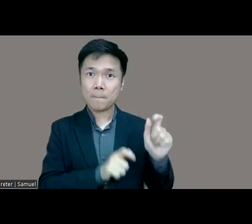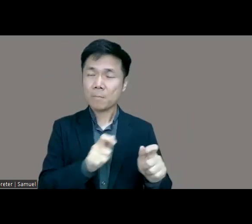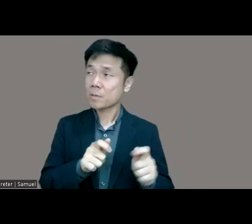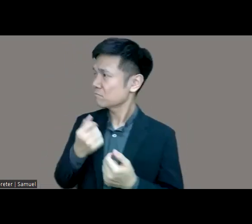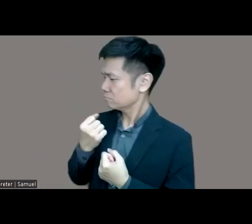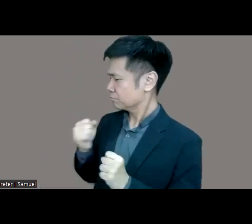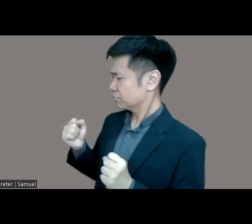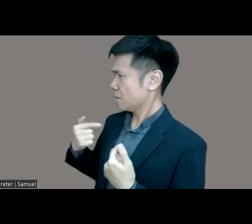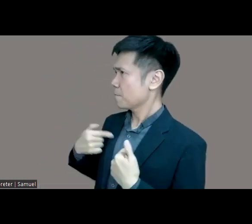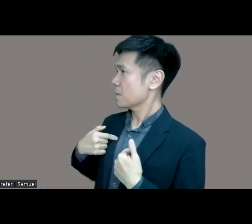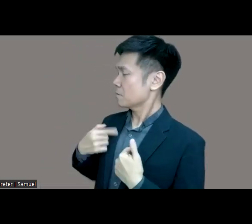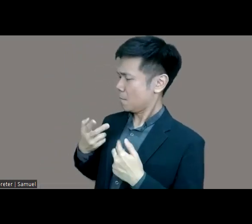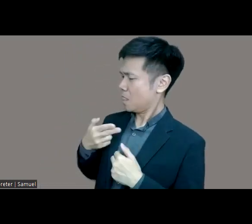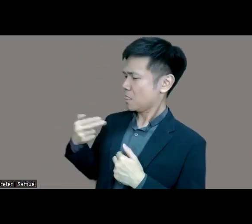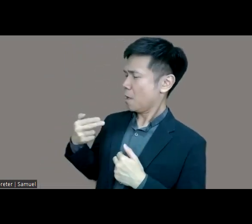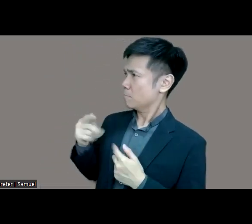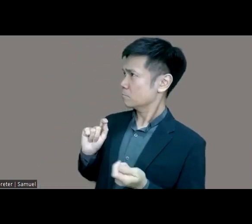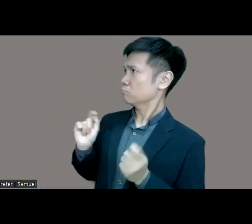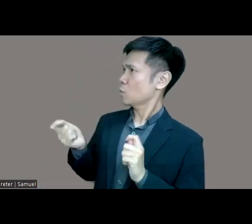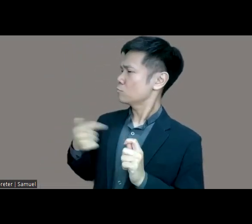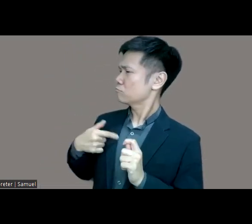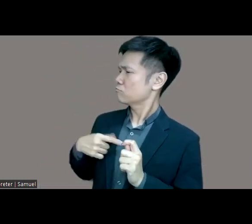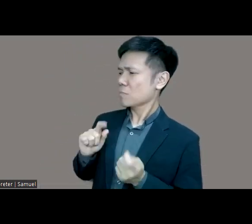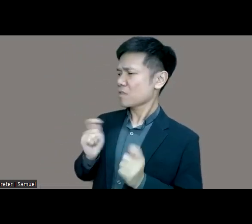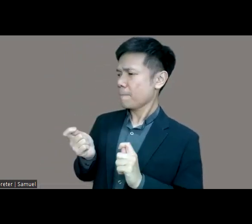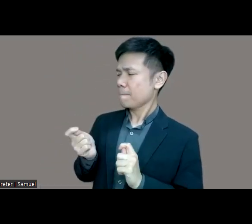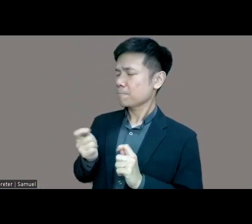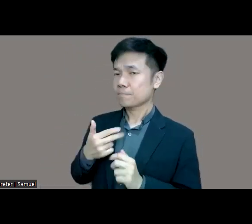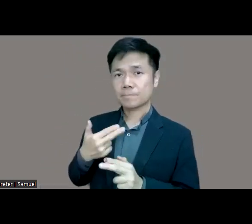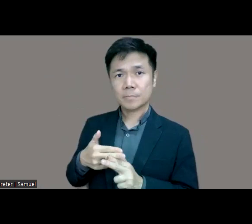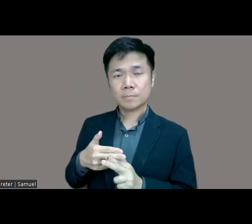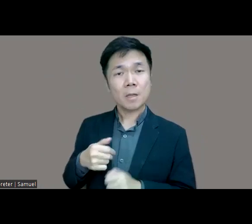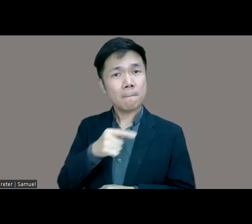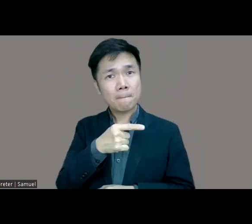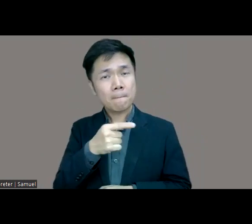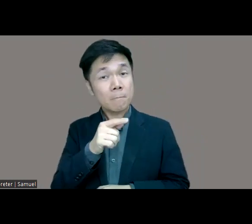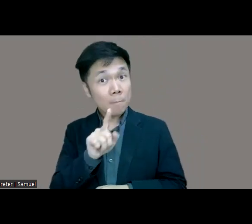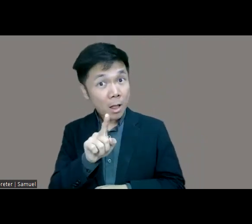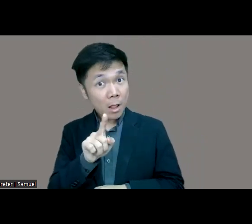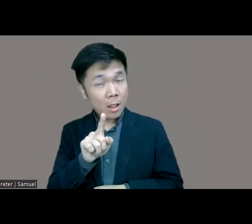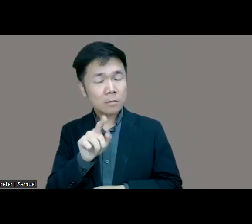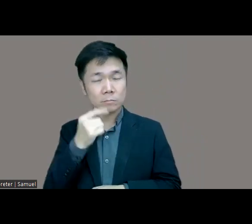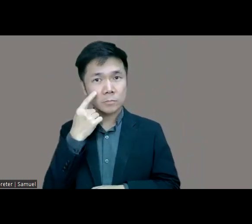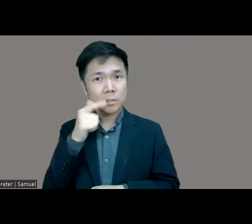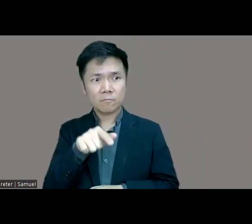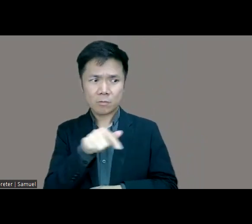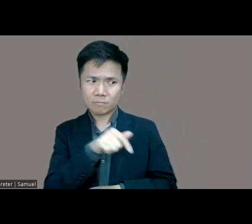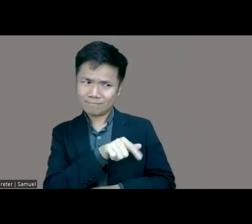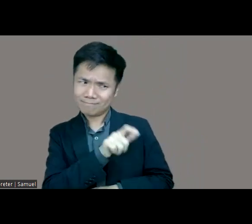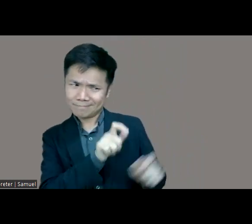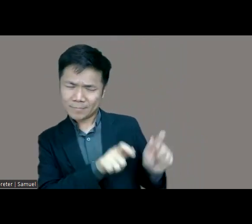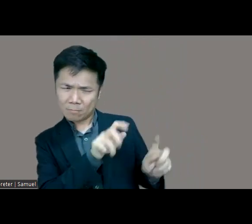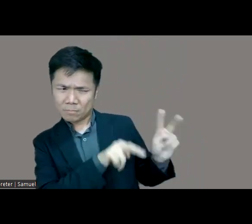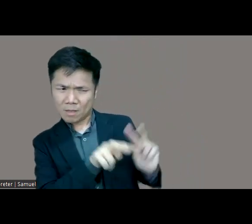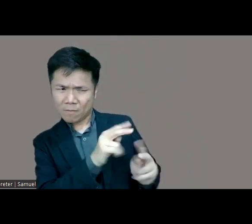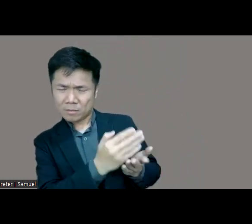peuvent présenter leur cas dans un contre-nom ou à cause de